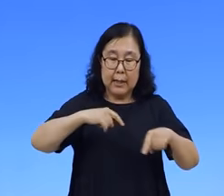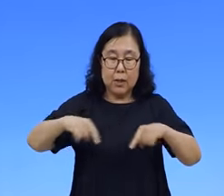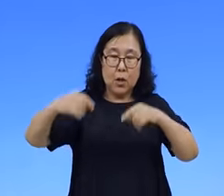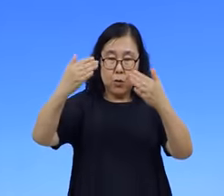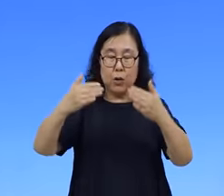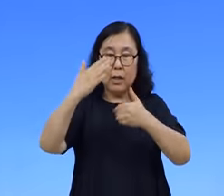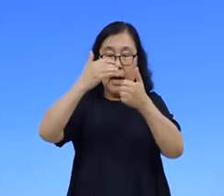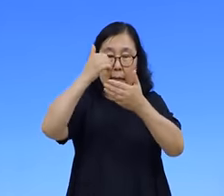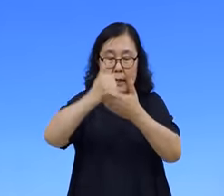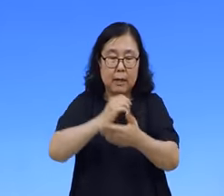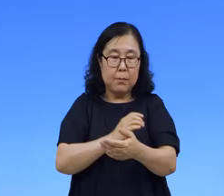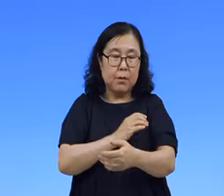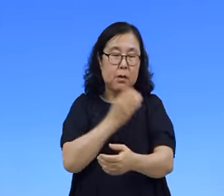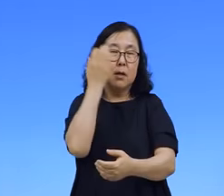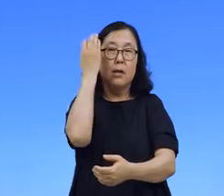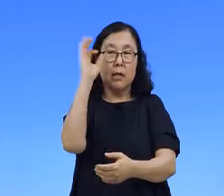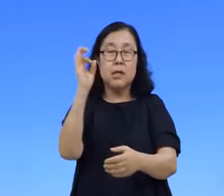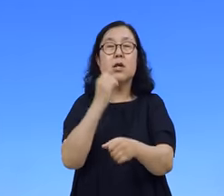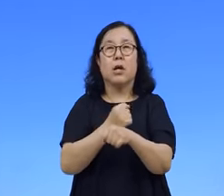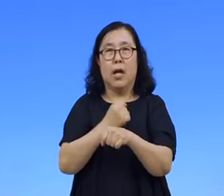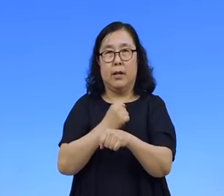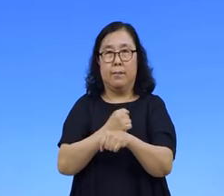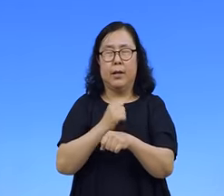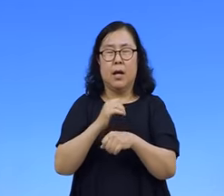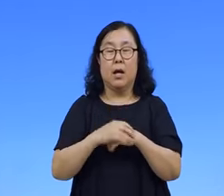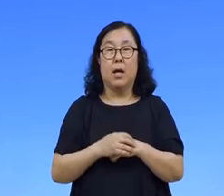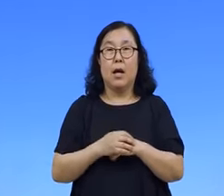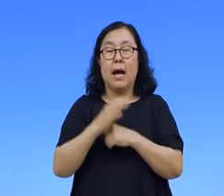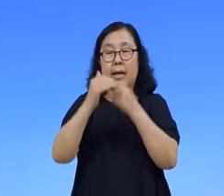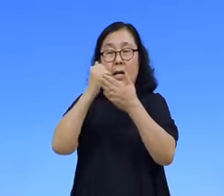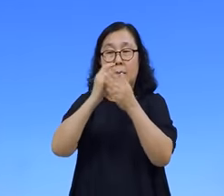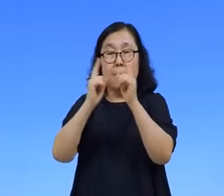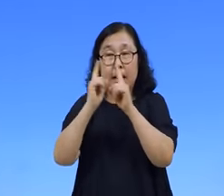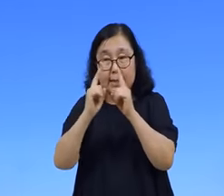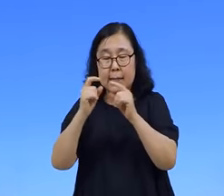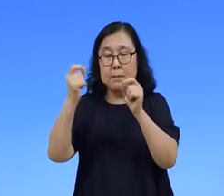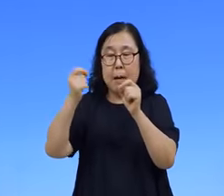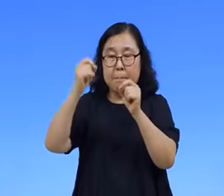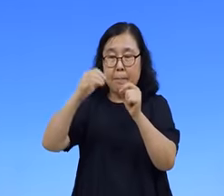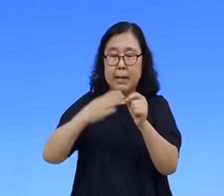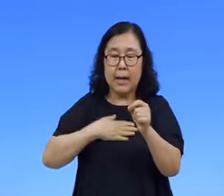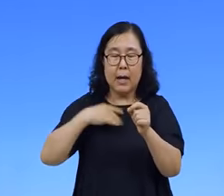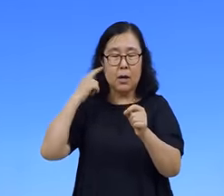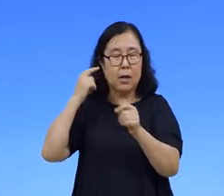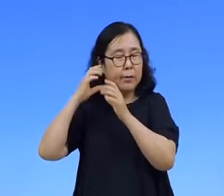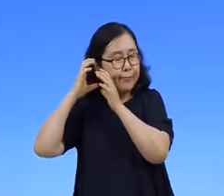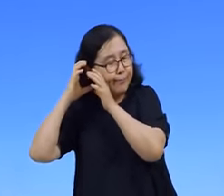하나님을 인정하는 거예요. 그분의 말씀 앞에 귀를 기울이는 겁니다.